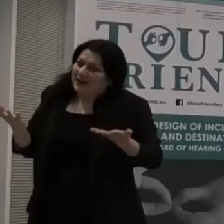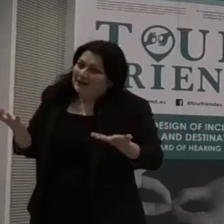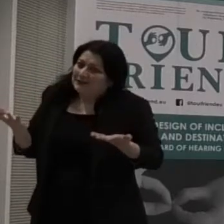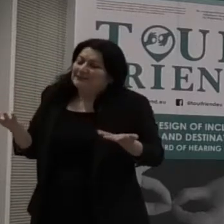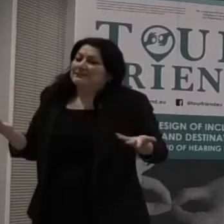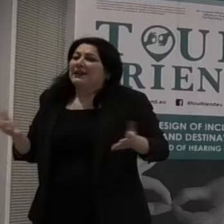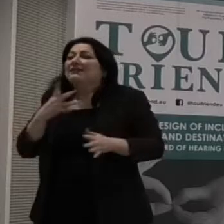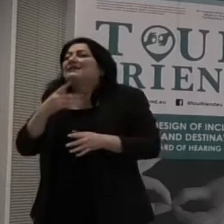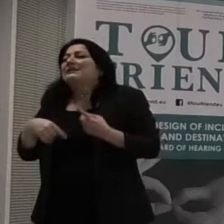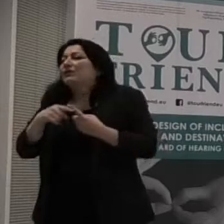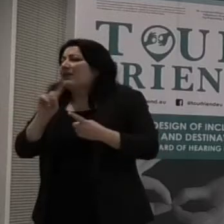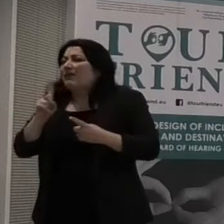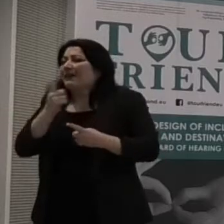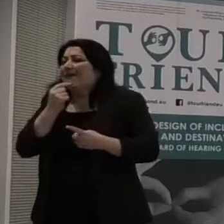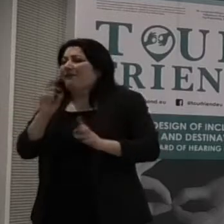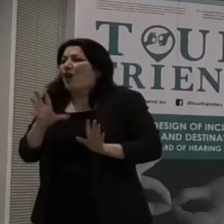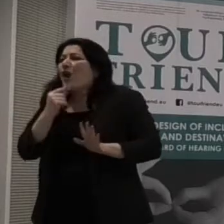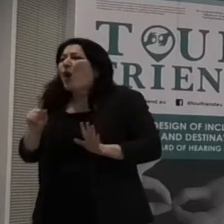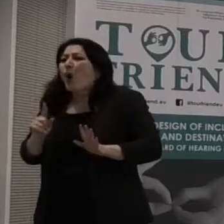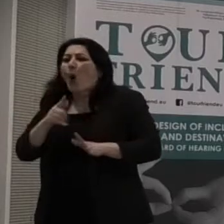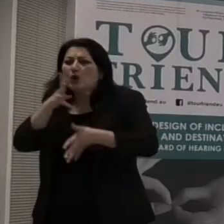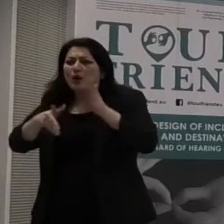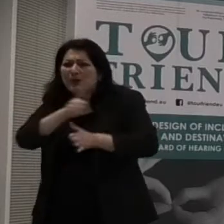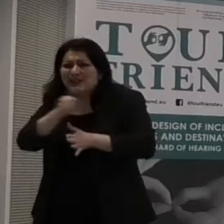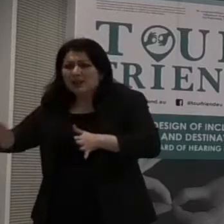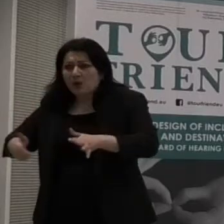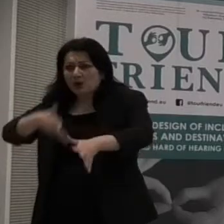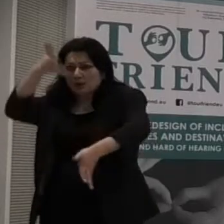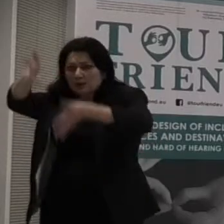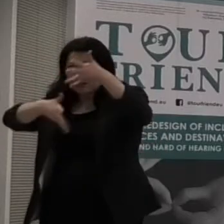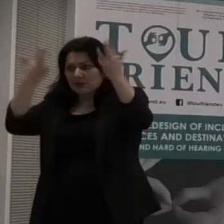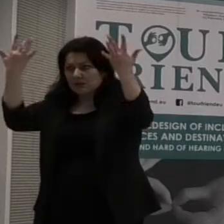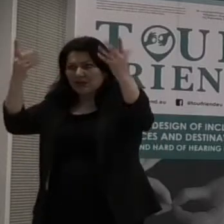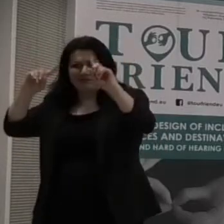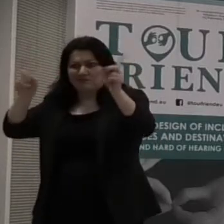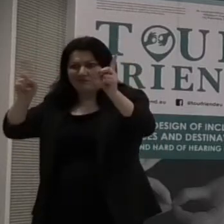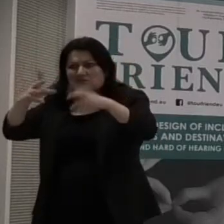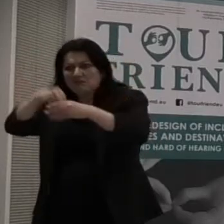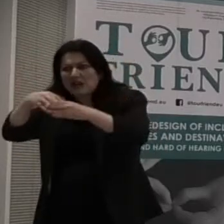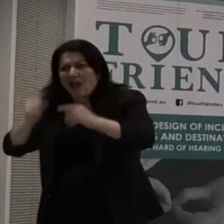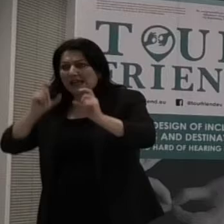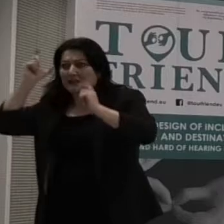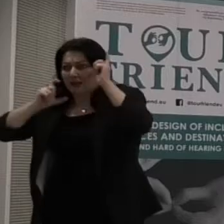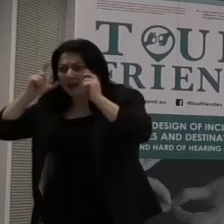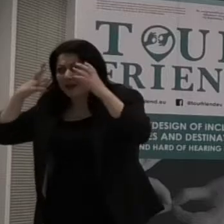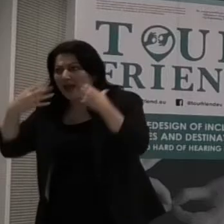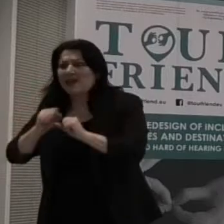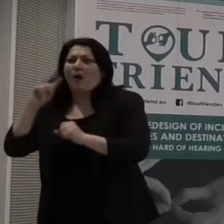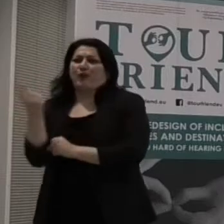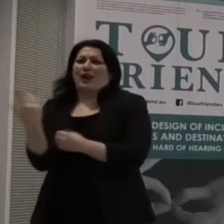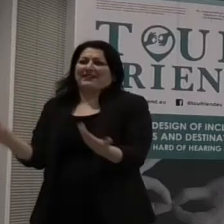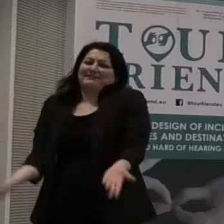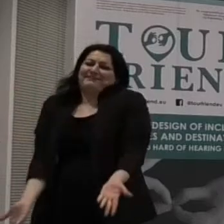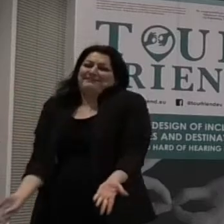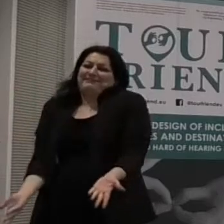χέρια μας, έχει να κάνει με τις εκφράσεις, με το σώμα μας. Οπότε ένας αλγόριθμος να μπορεί να ουσιαστικά σκανάρει